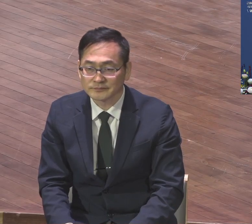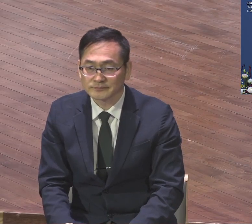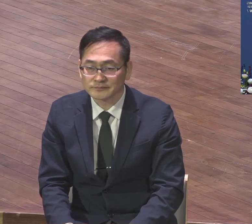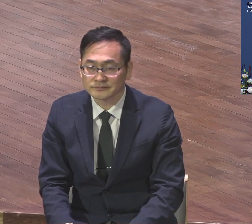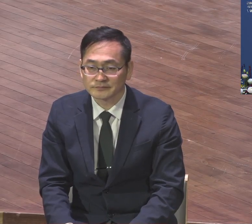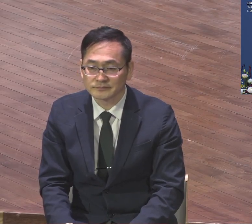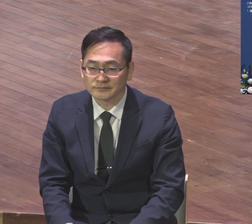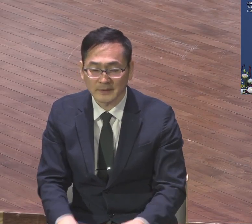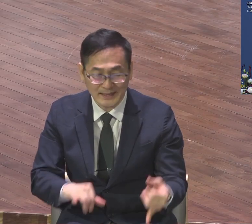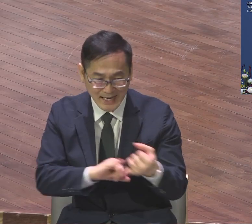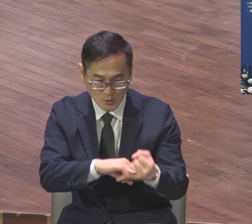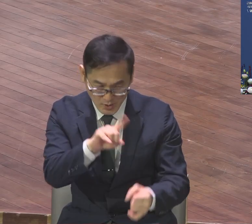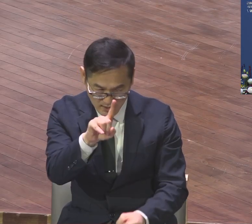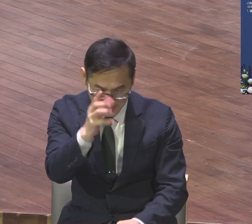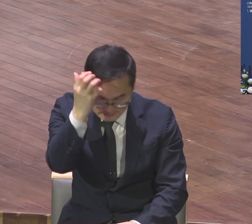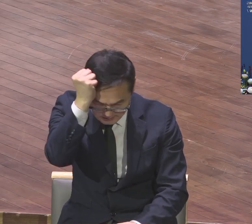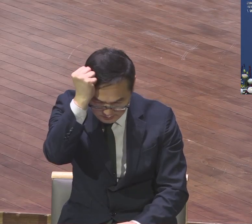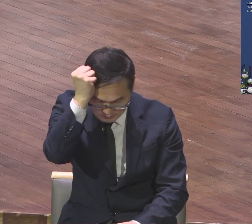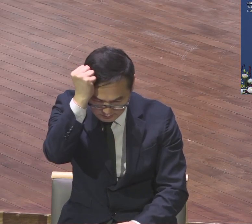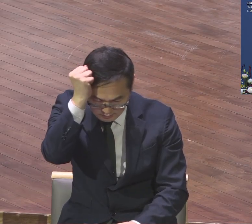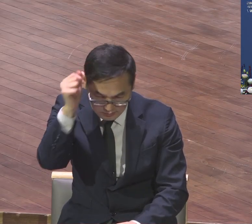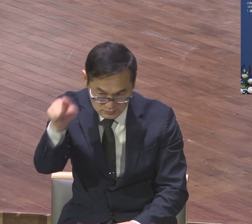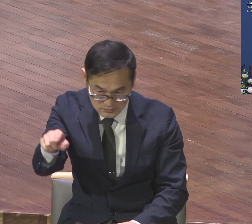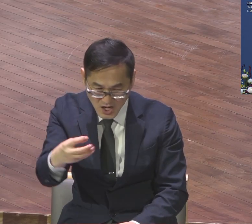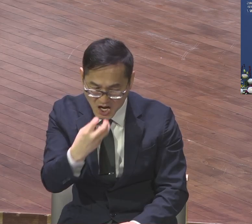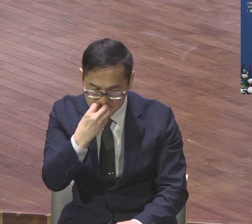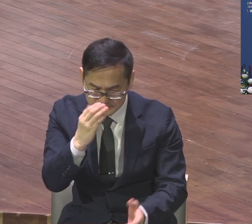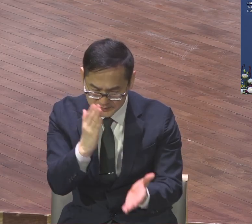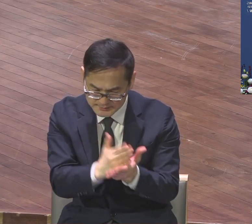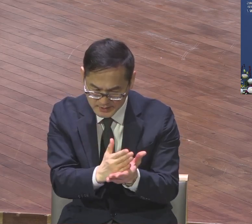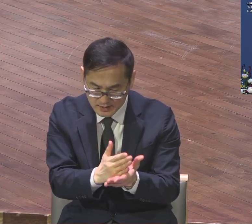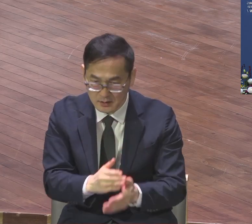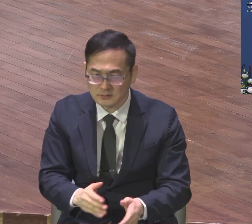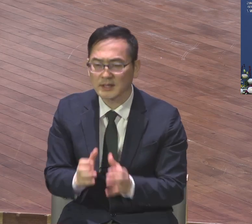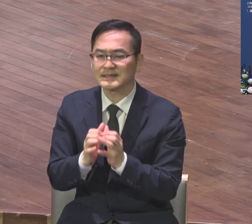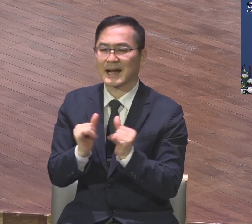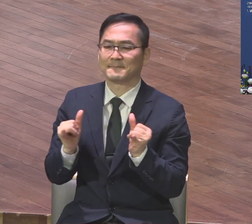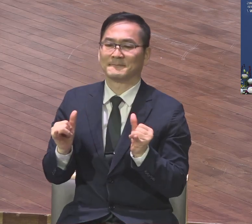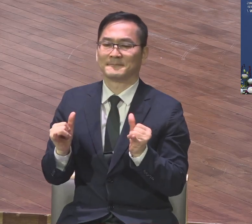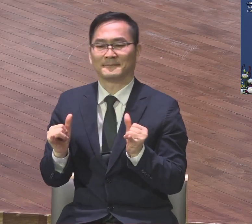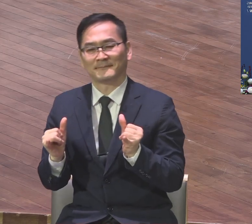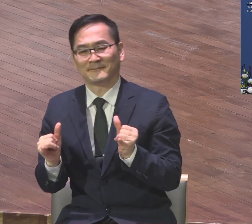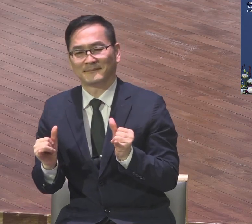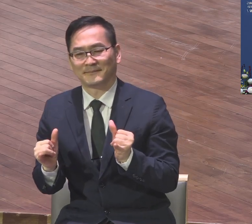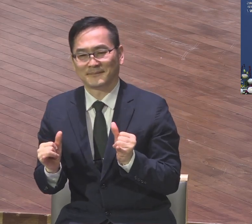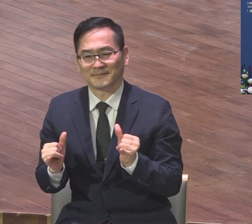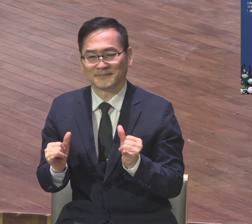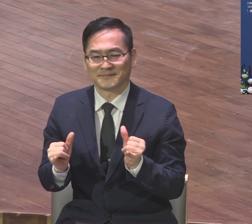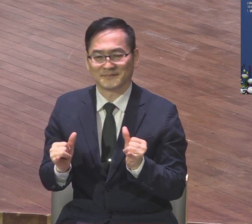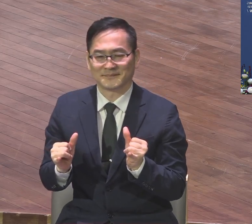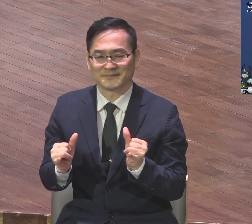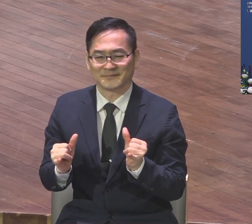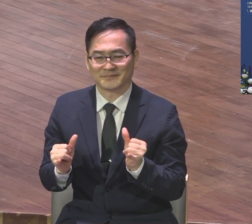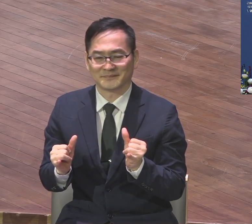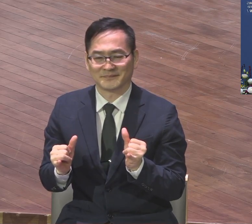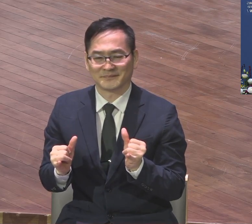자, 그런데 인간의 심리가 좀 묘하지요. 인간의 심리라는 게 이상하게 보지 말라 그러면 더 보고